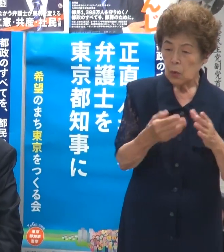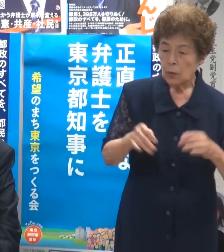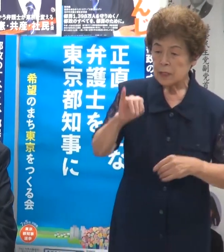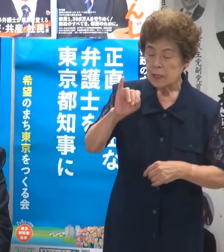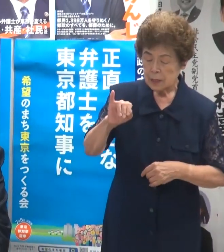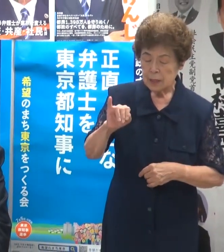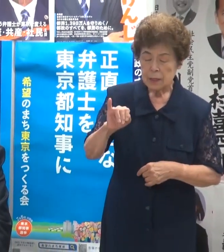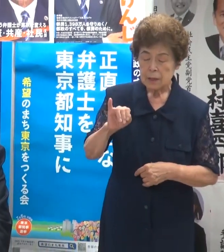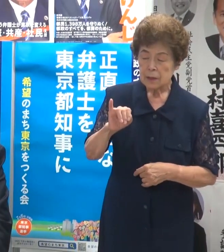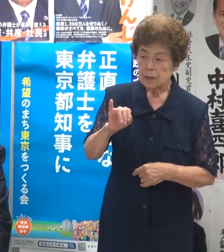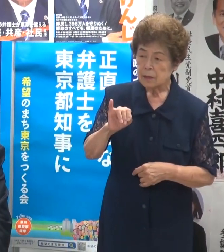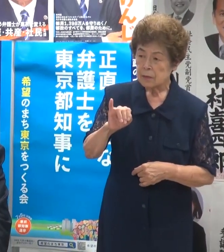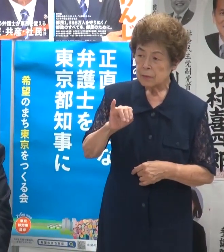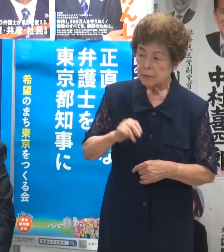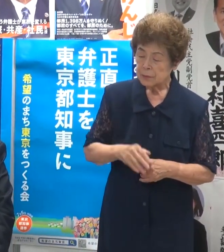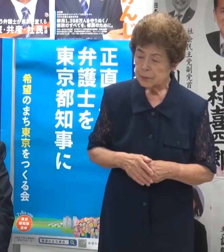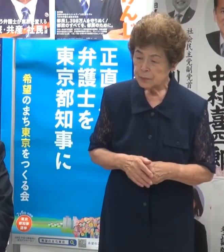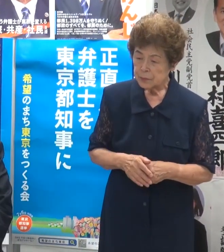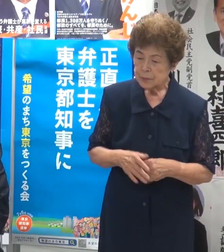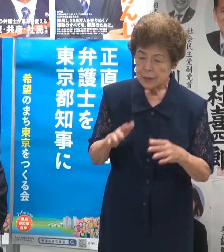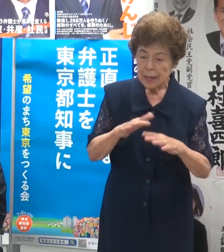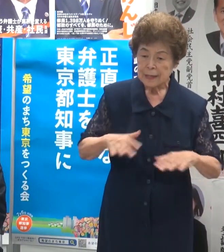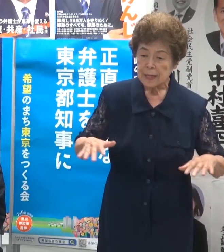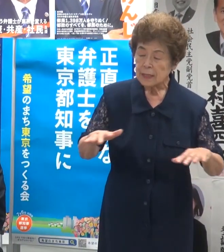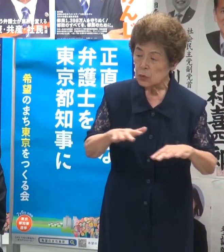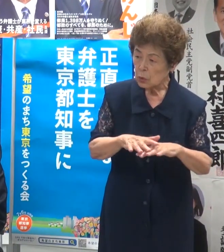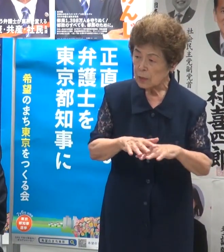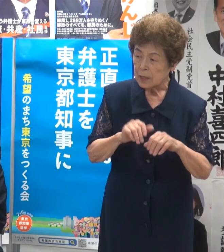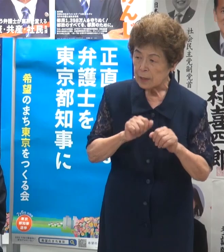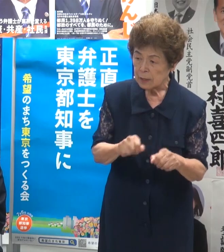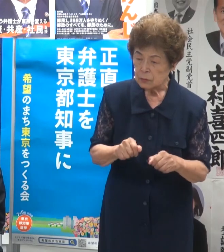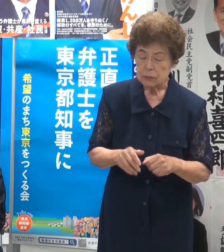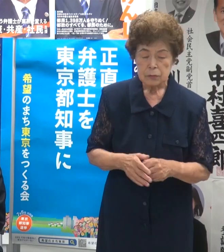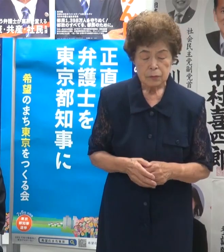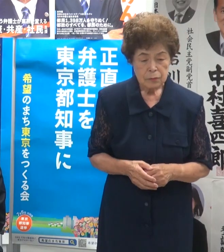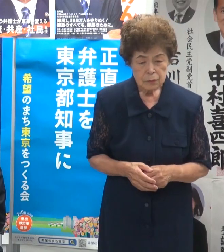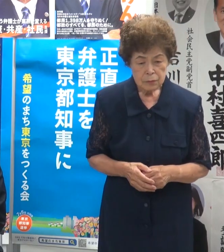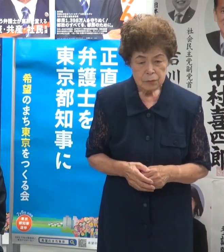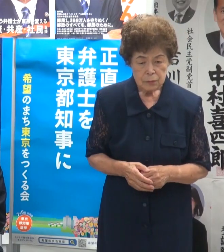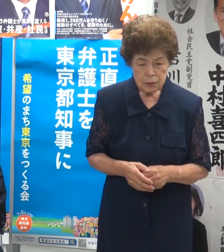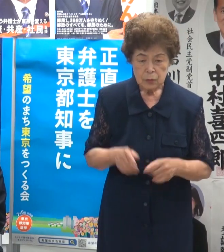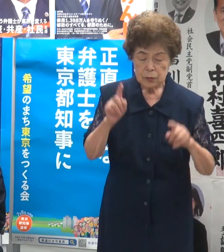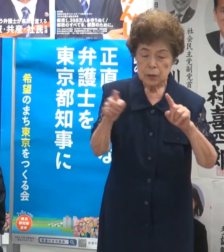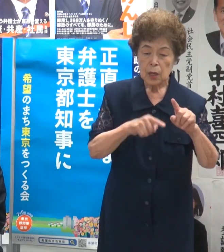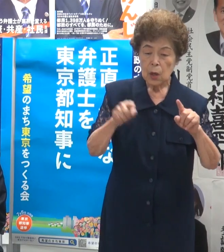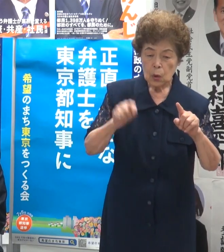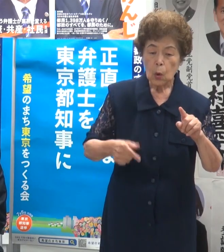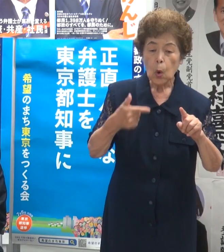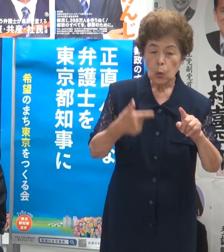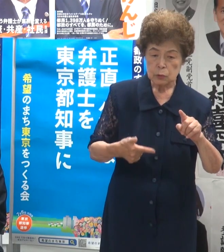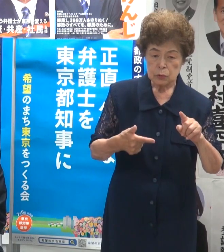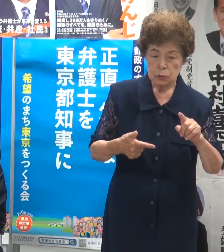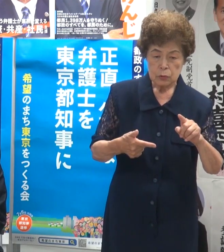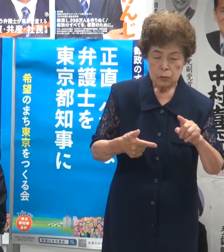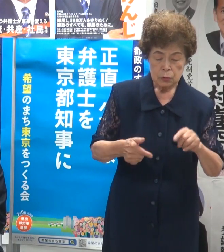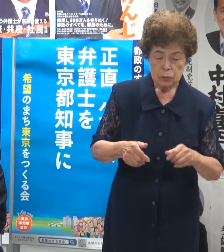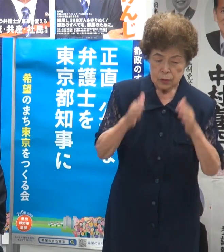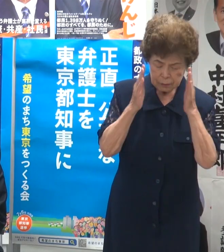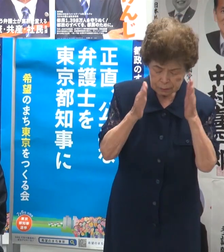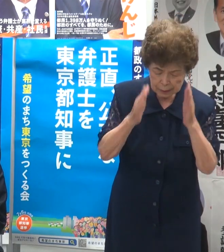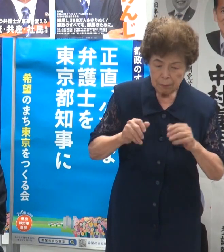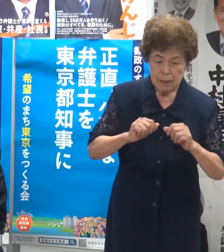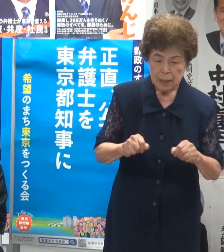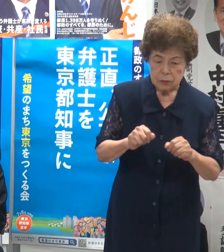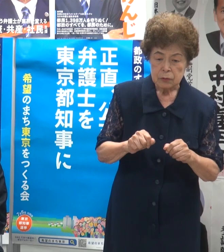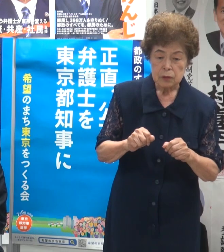底的に、ネットでやると、あと公務に集中するということで、全く表に出てこなかったっていう